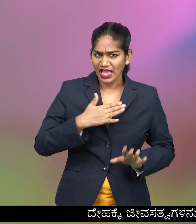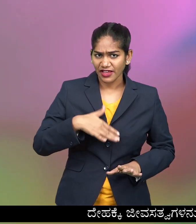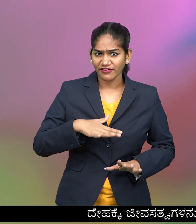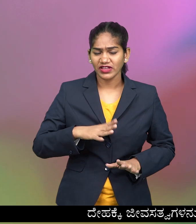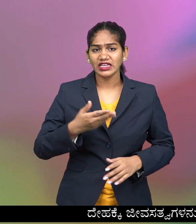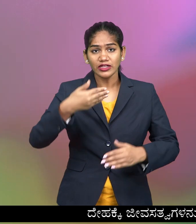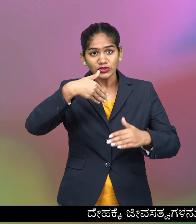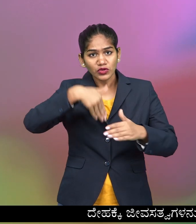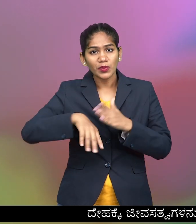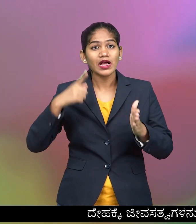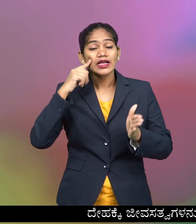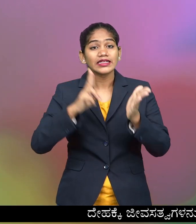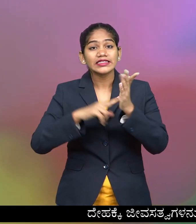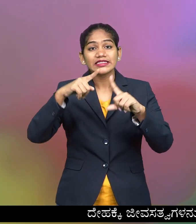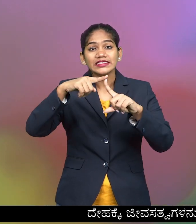ಮತ್ತು ಪೂರೈಸುತ್ತದೆ.